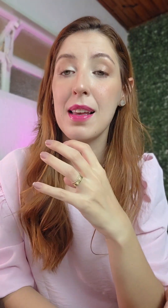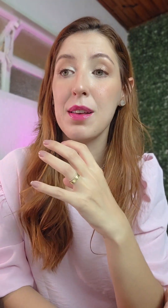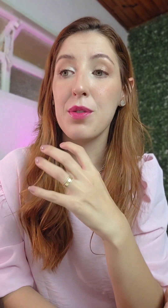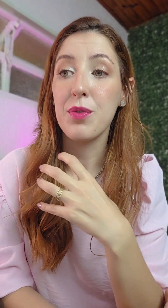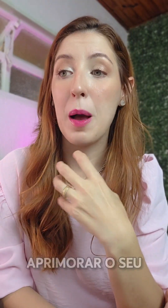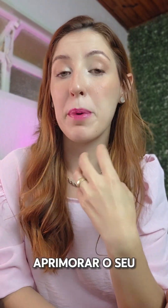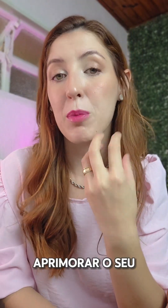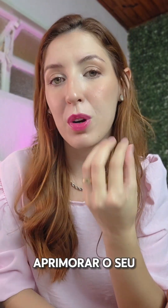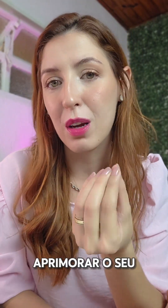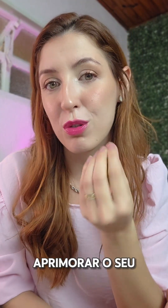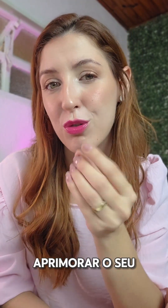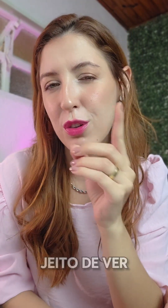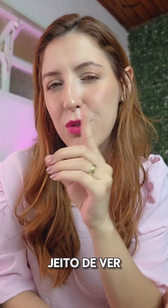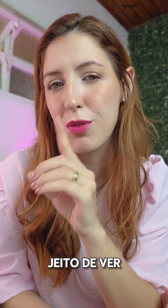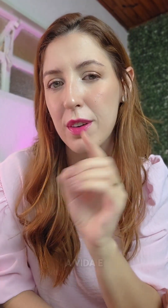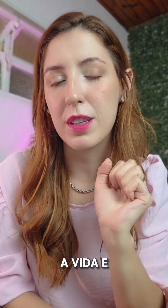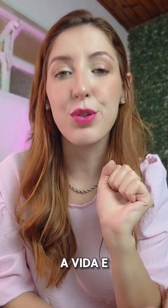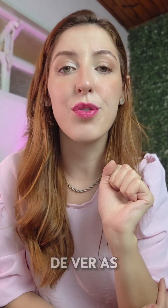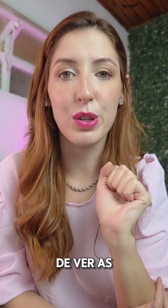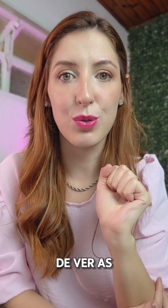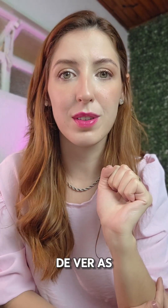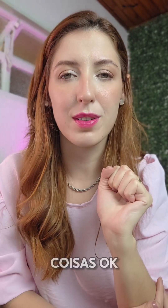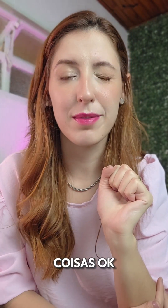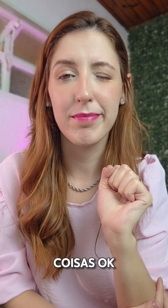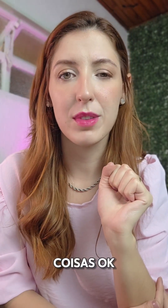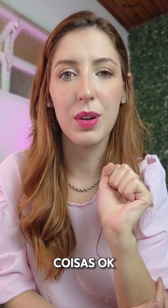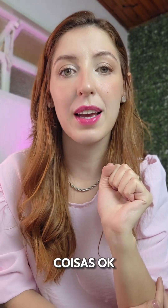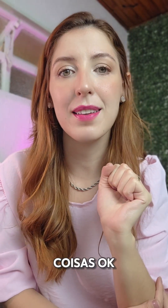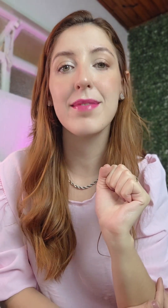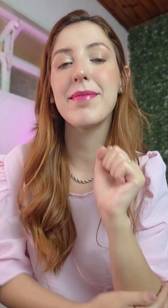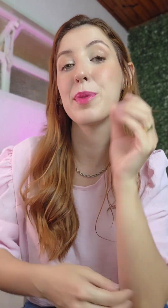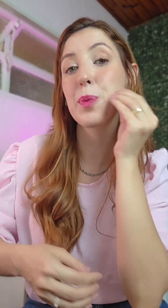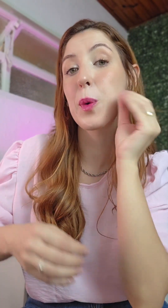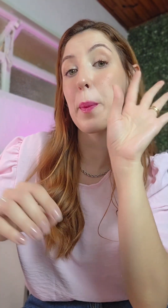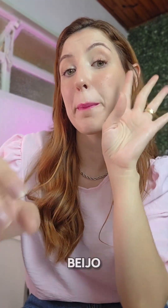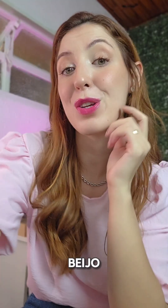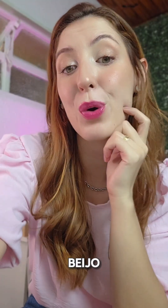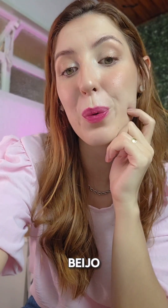aprimorar o seu jeito de ver a vida e de ver as coisas, ok? Beijo!